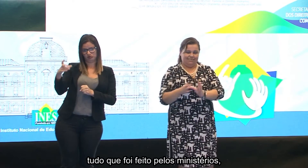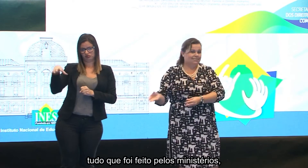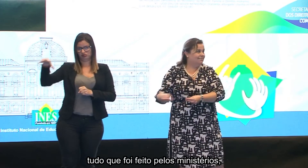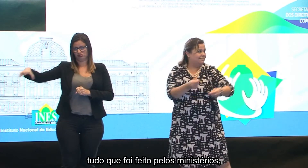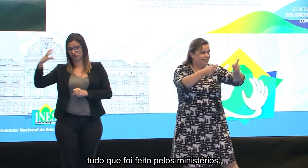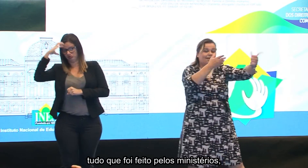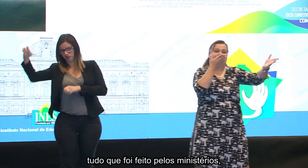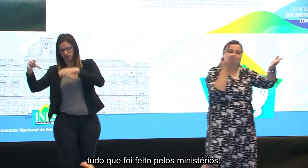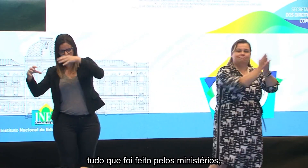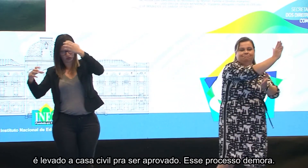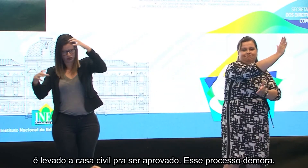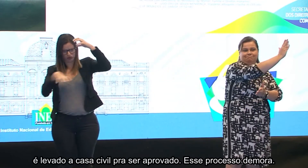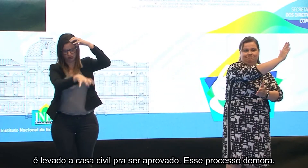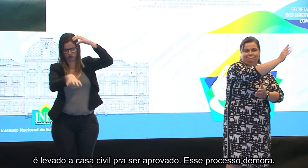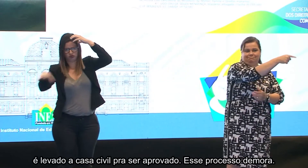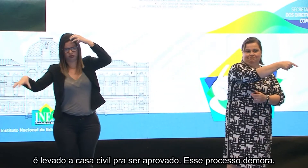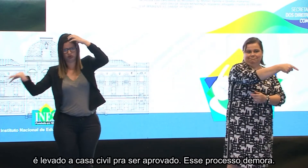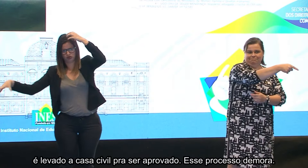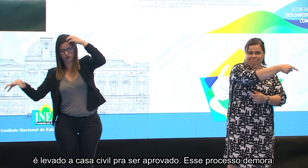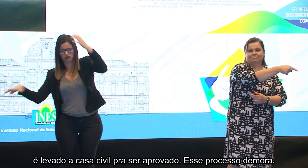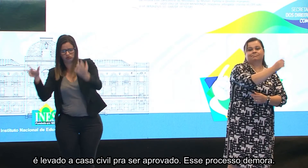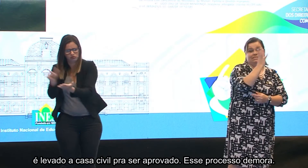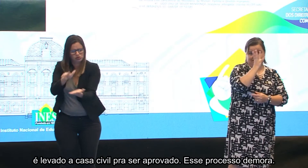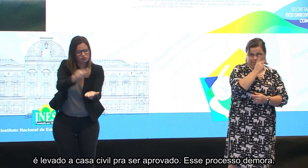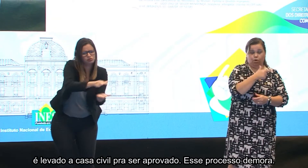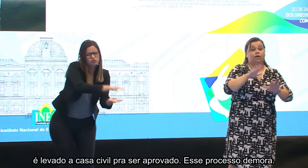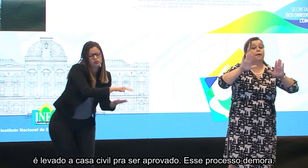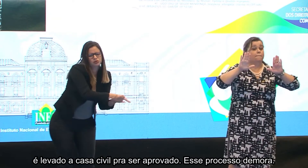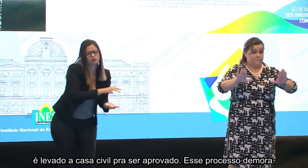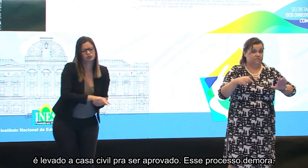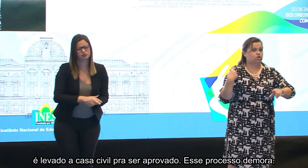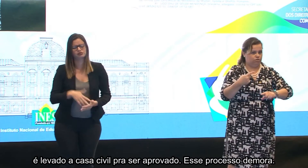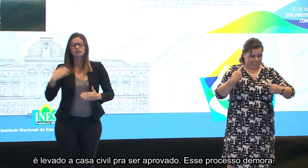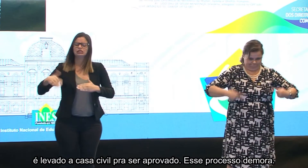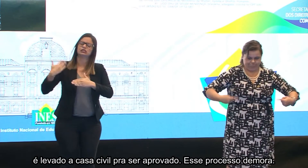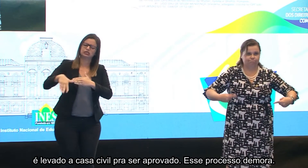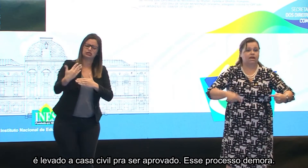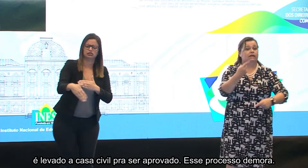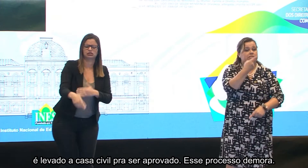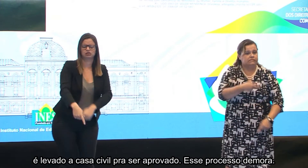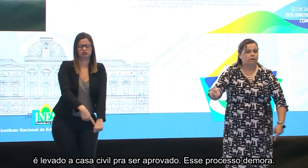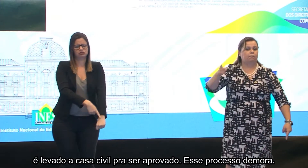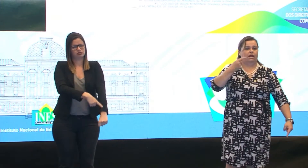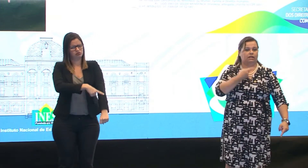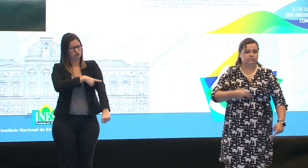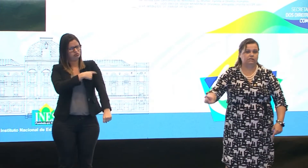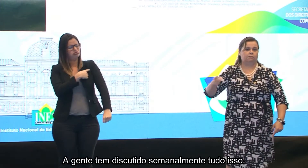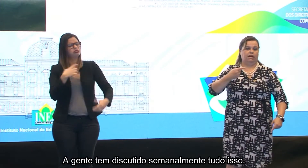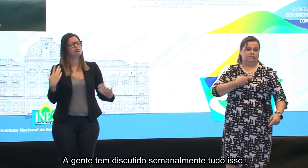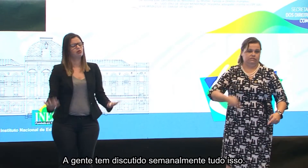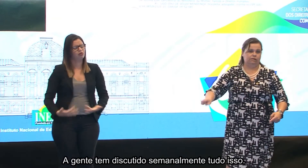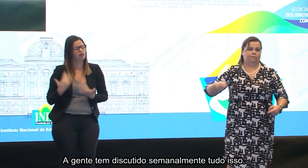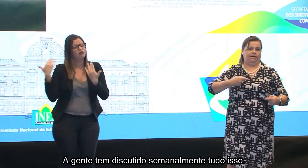pelos ministérios é levado à Casa Civil para ser aprovado. Então, esse processo demora. Mas a gente tem